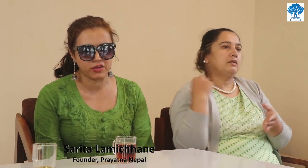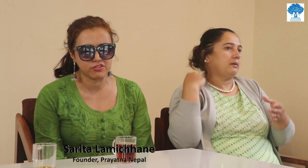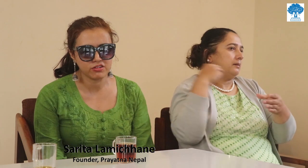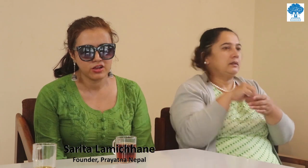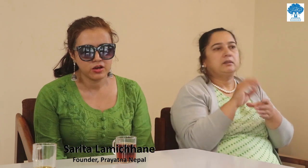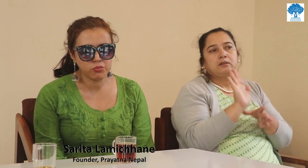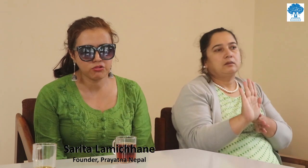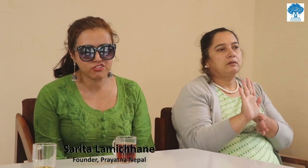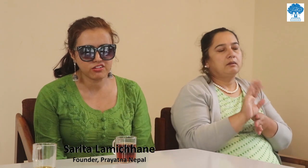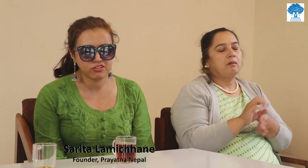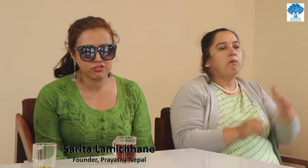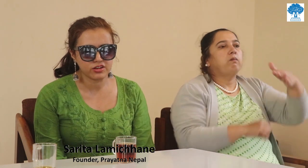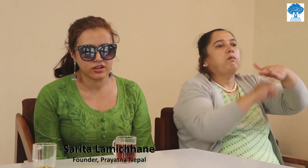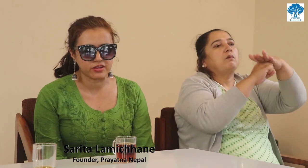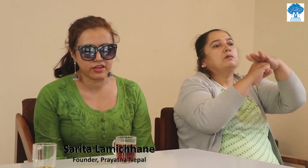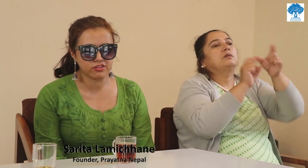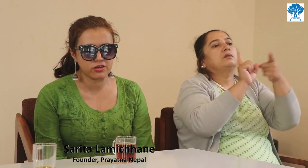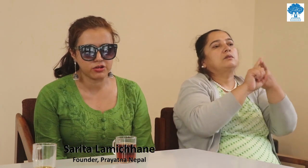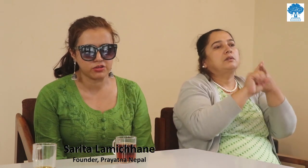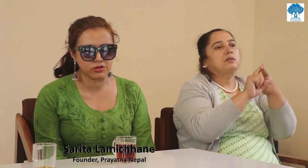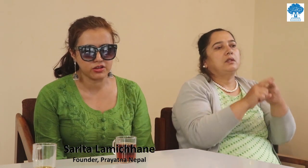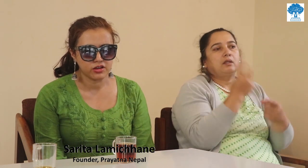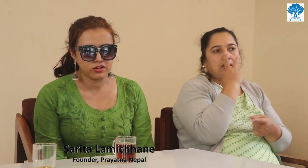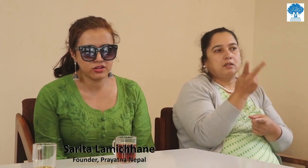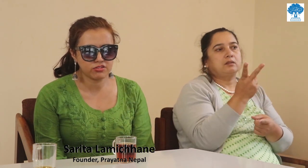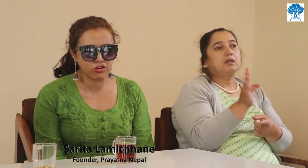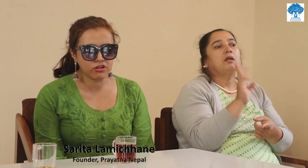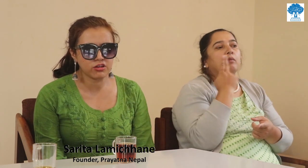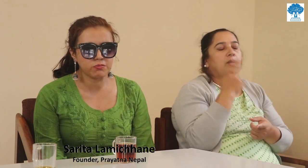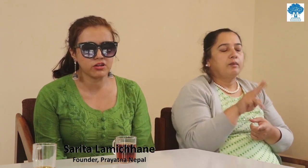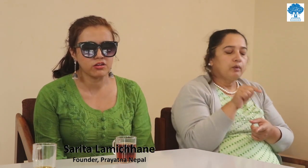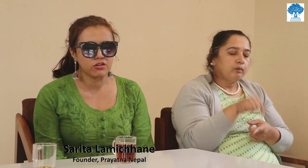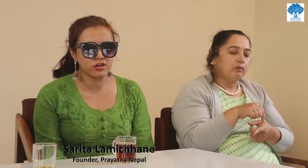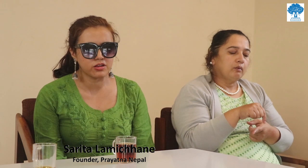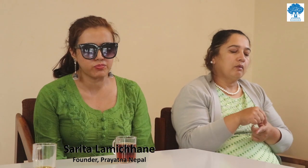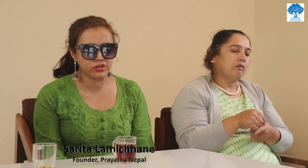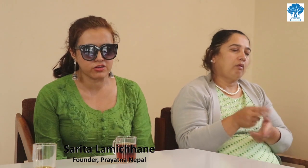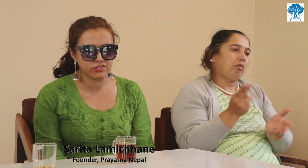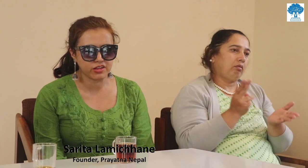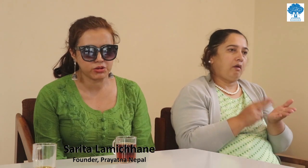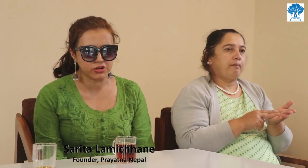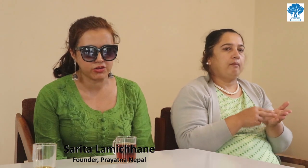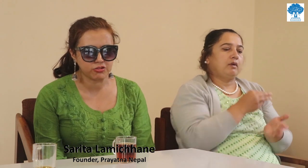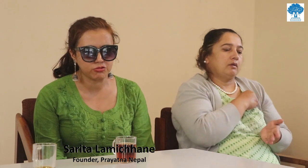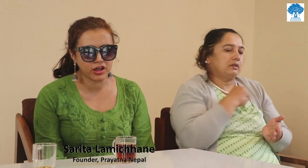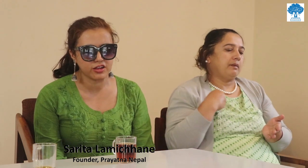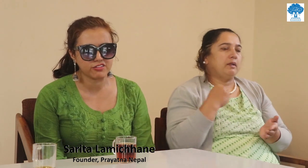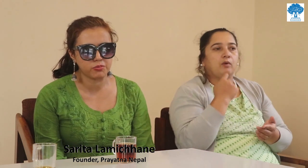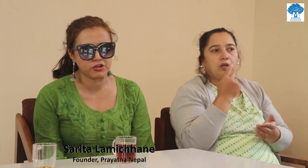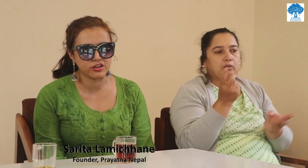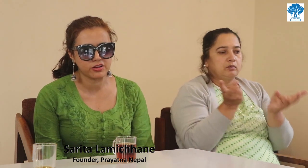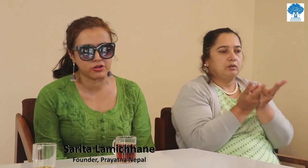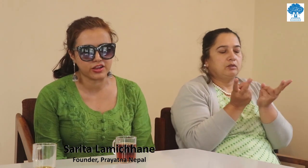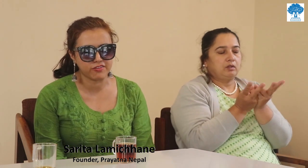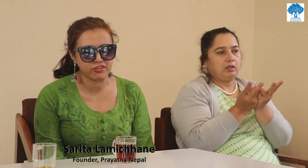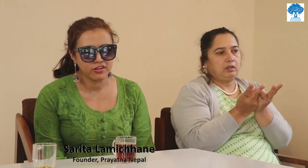पढ्न पाइन्छ। तर पहुँचसँग जोडेर हेर्दा चाहिँ के भइदियो भने, टिच अझै पनि अघि डाक्टर साहबले भन्नुभएको कुरालाई नै